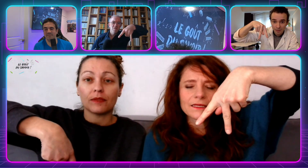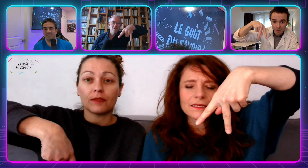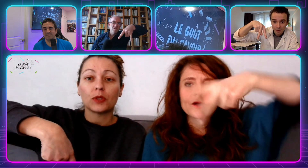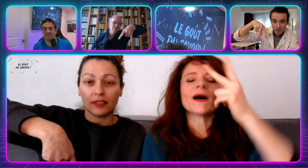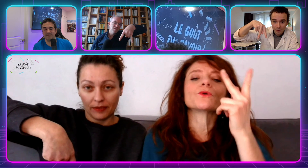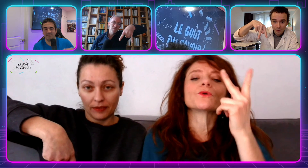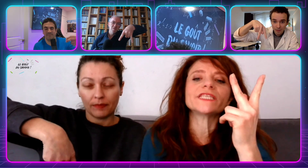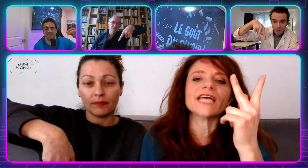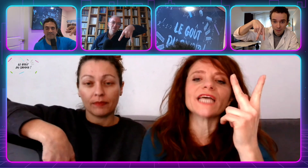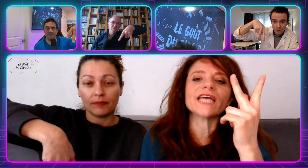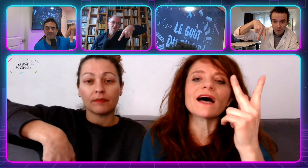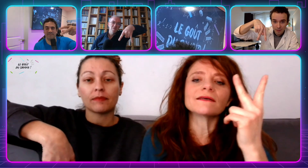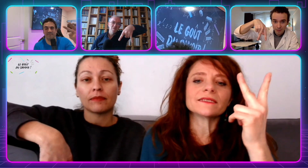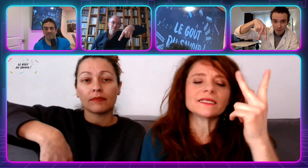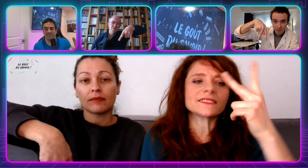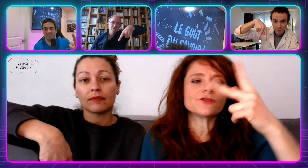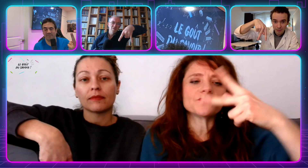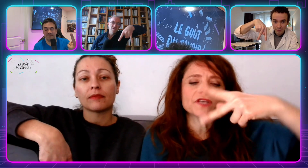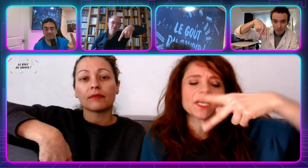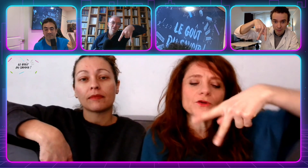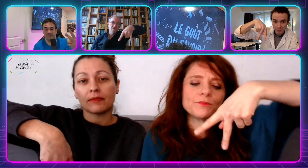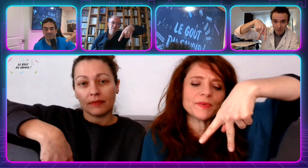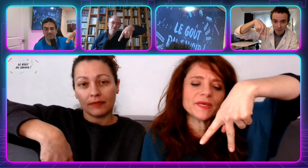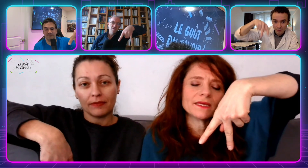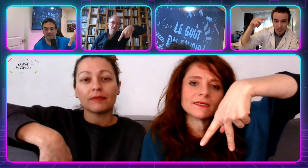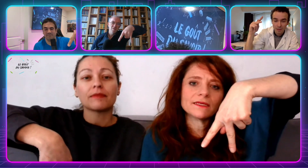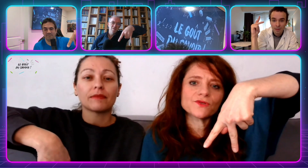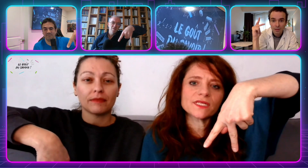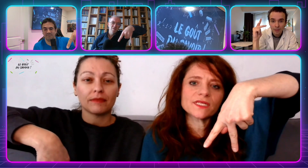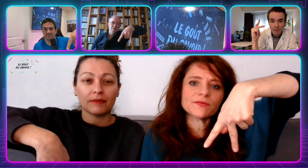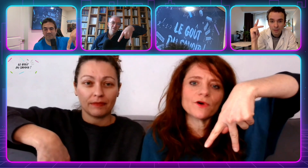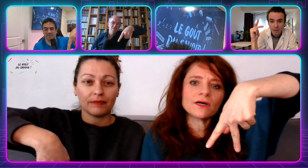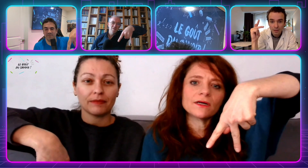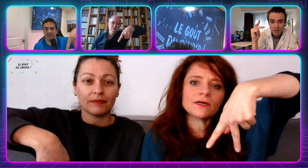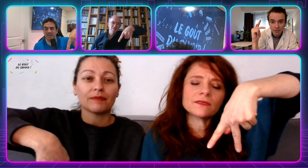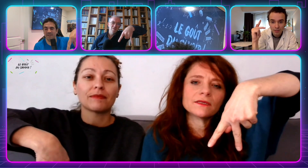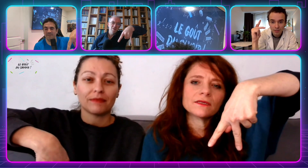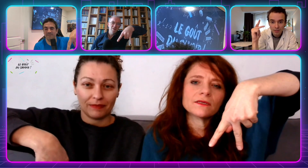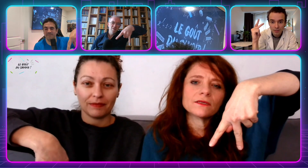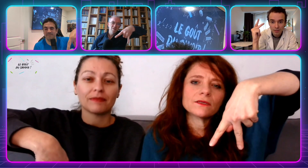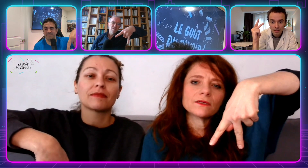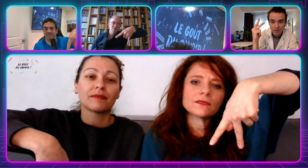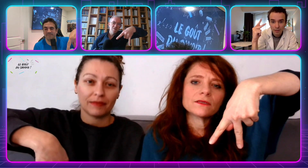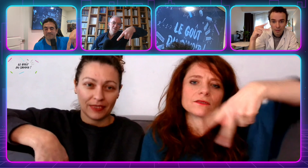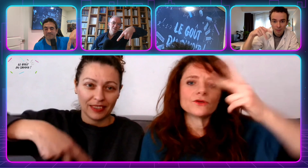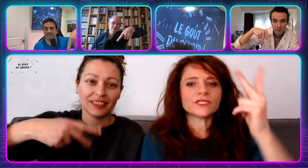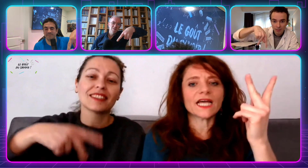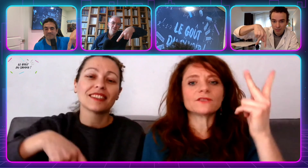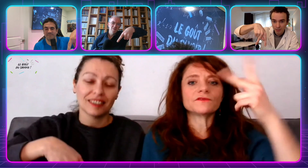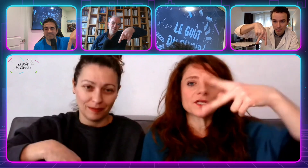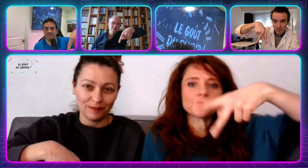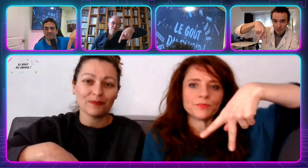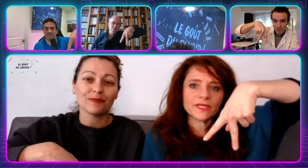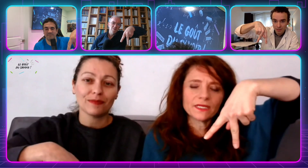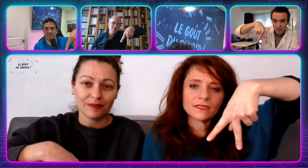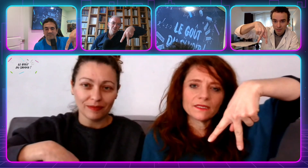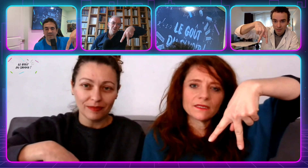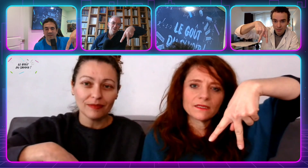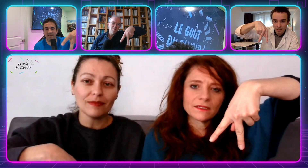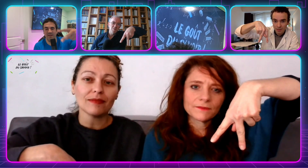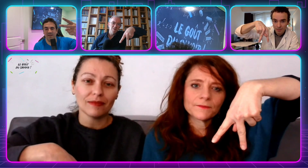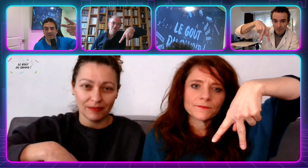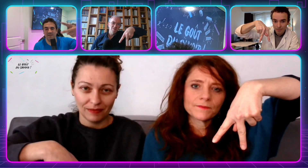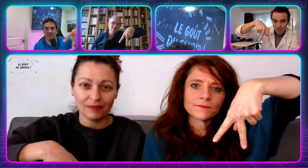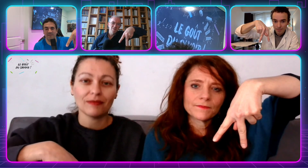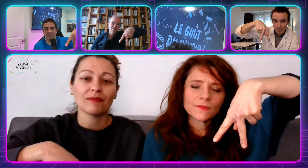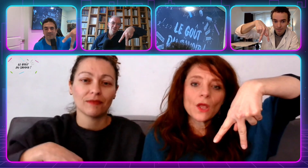Pardon, le K devient le P. Excusez-moi. Ok. Le K devient le P. Non, comme